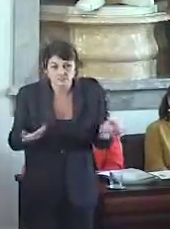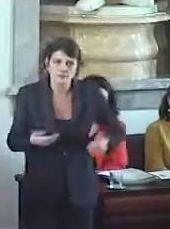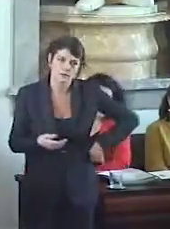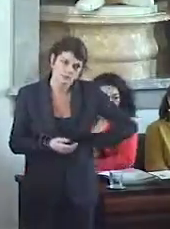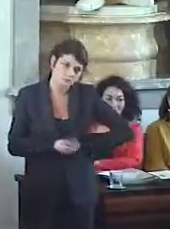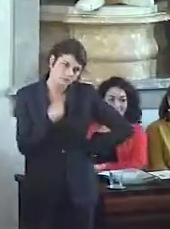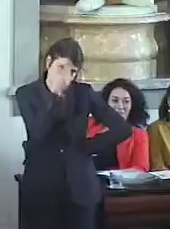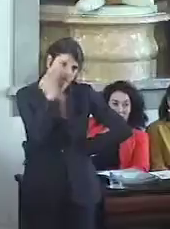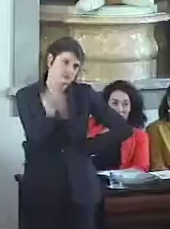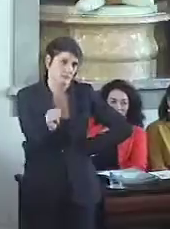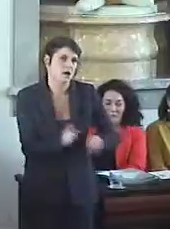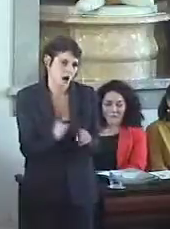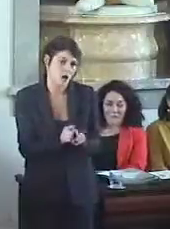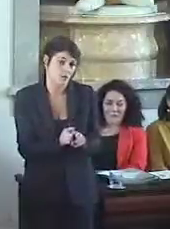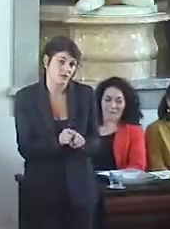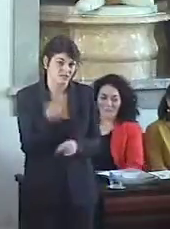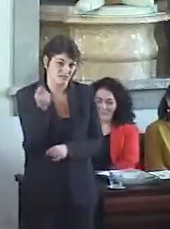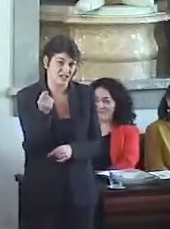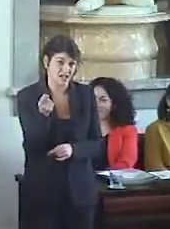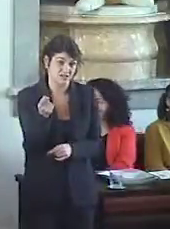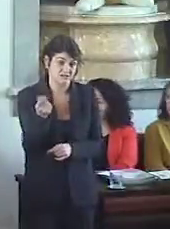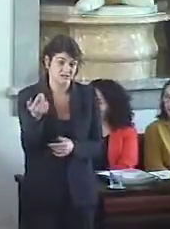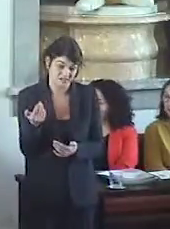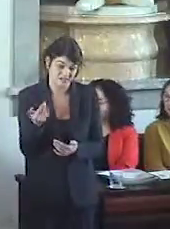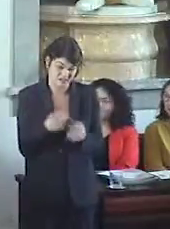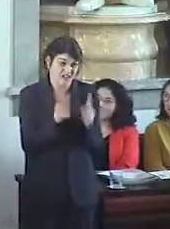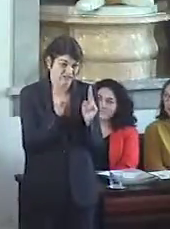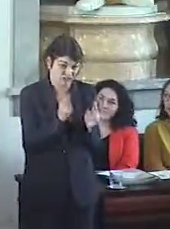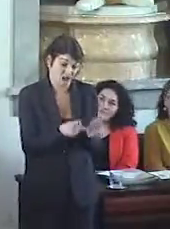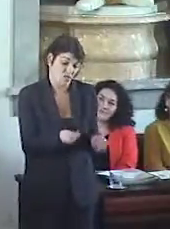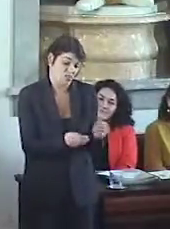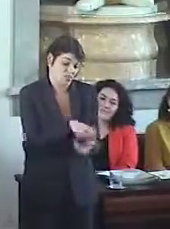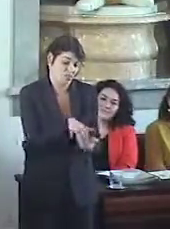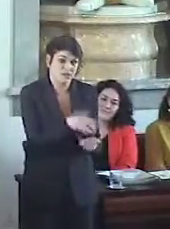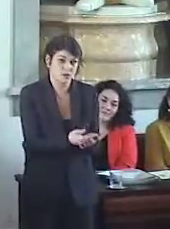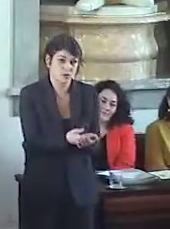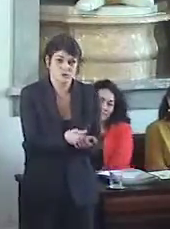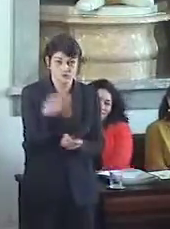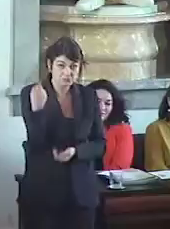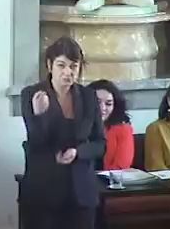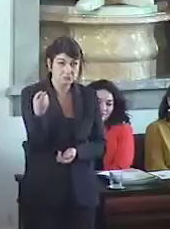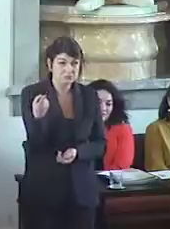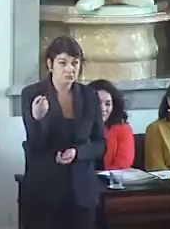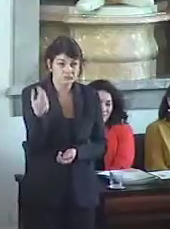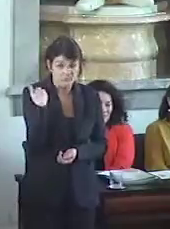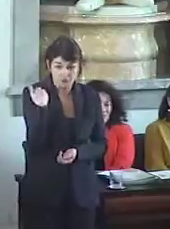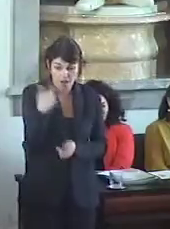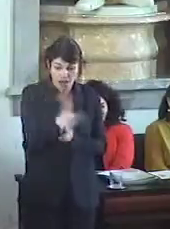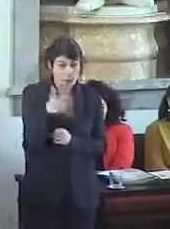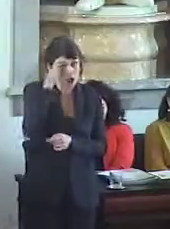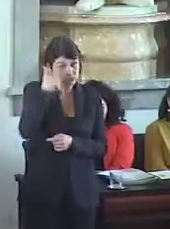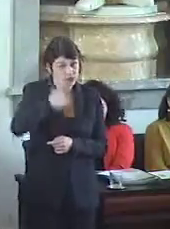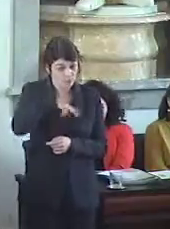dass Sie, wenn es ein Flickwerk wäre, an diesem Flickwerk maßgeblich beteiligt waren. Sie